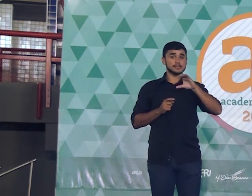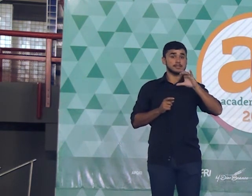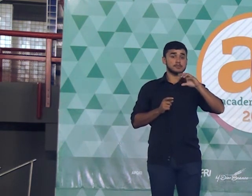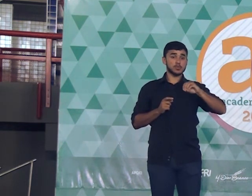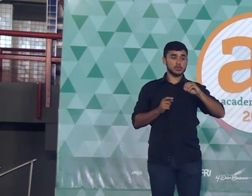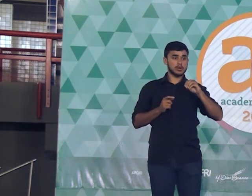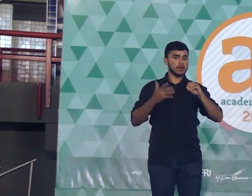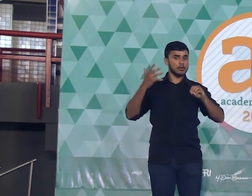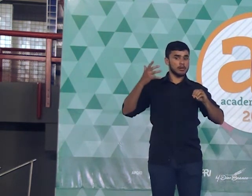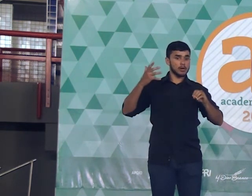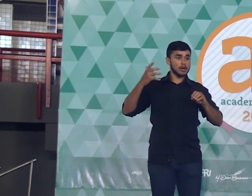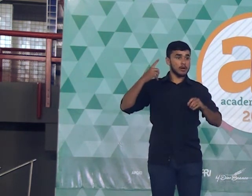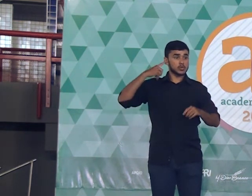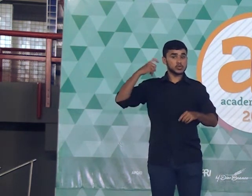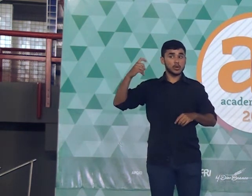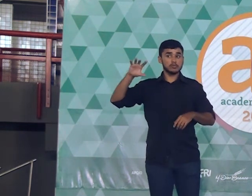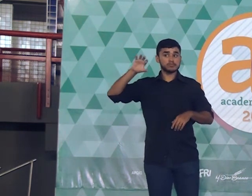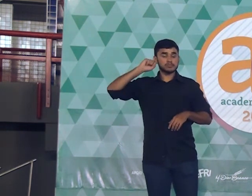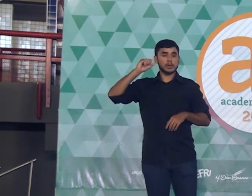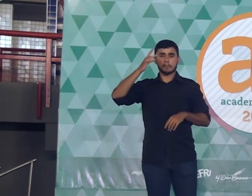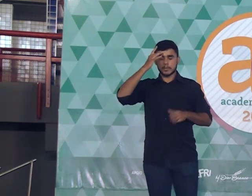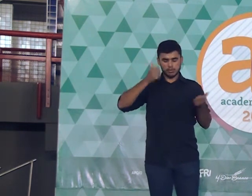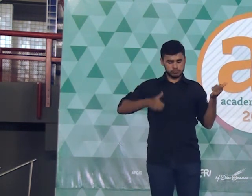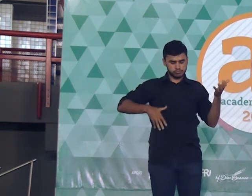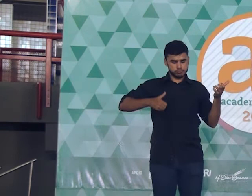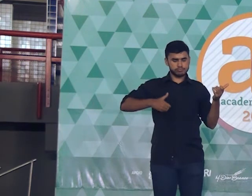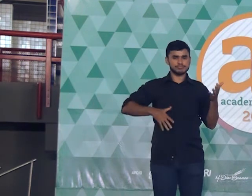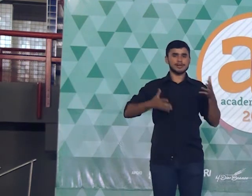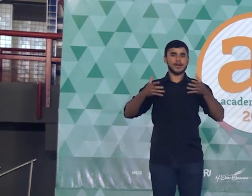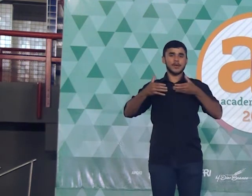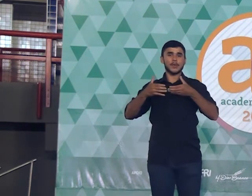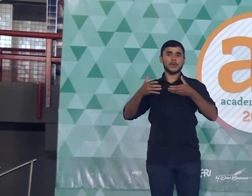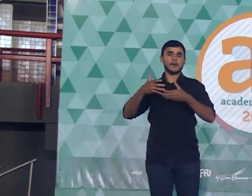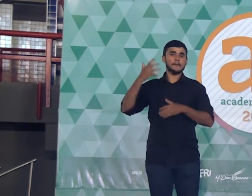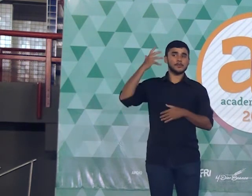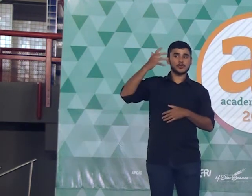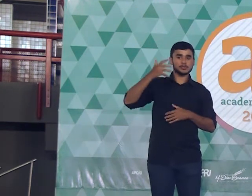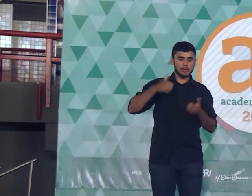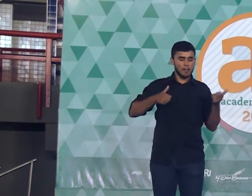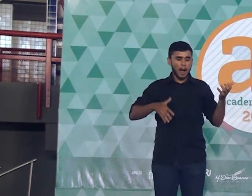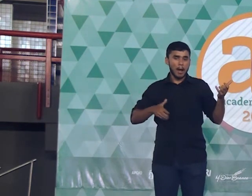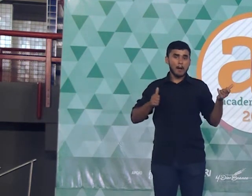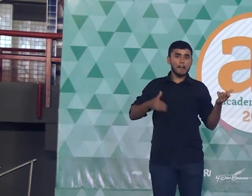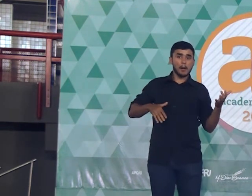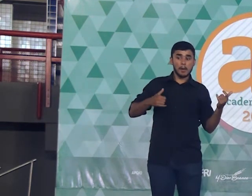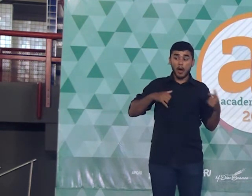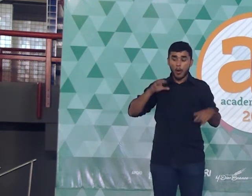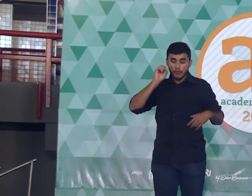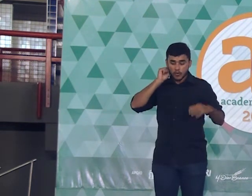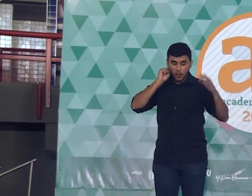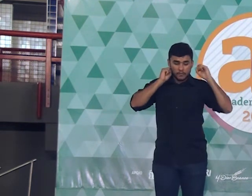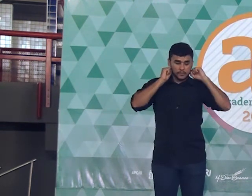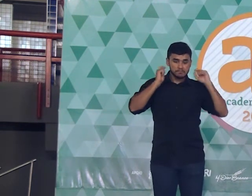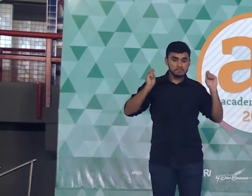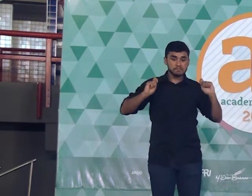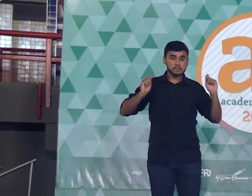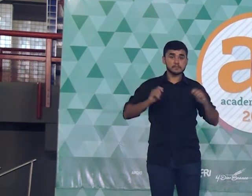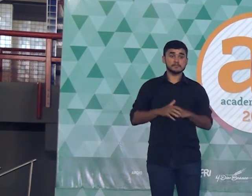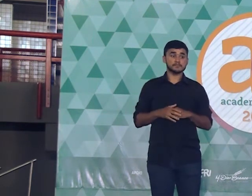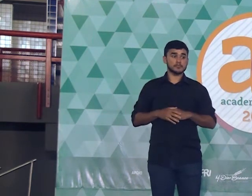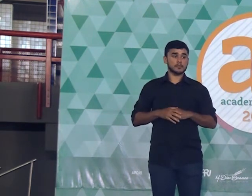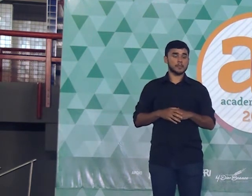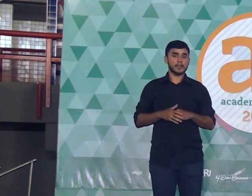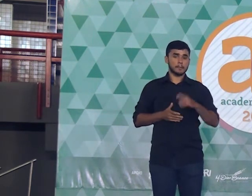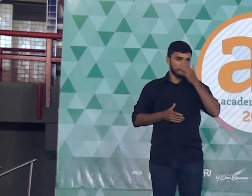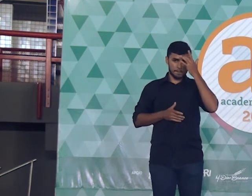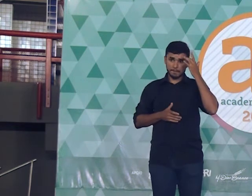permanência. As pessoas que treinam música têm esse tempo de permanência menor, então conseguem ouvir melhor. As pessoas